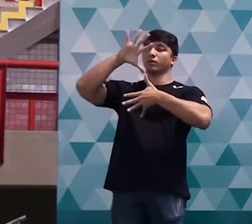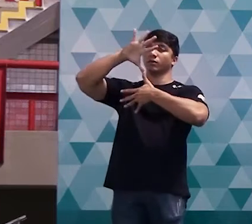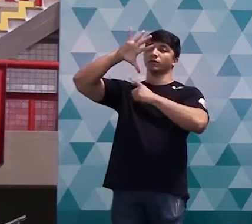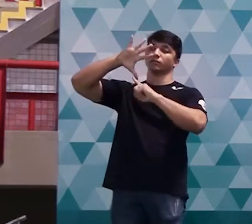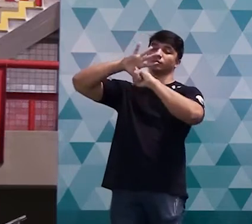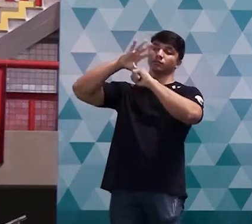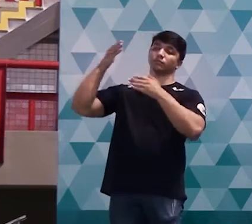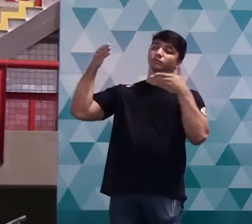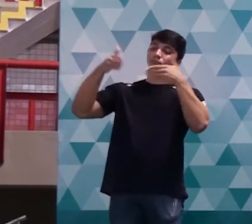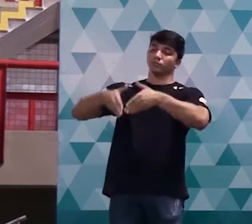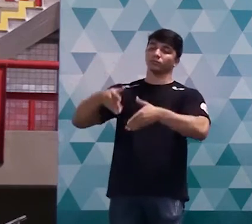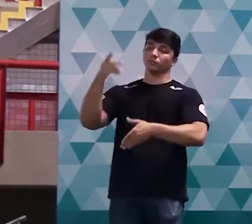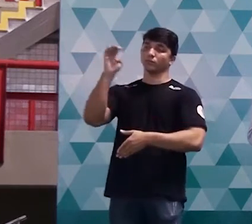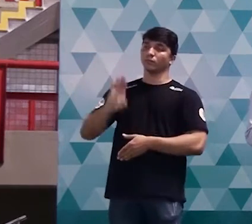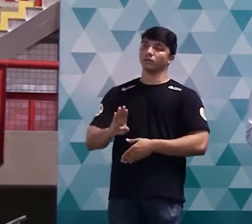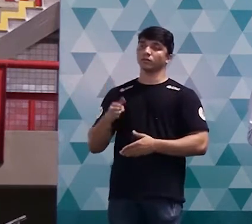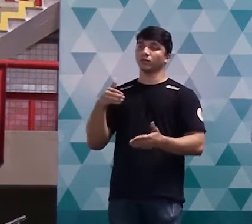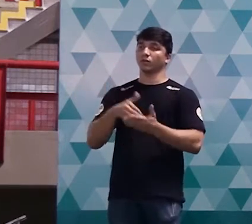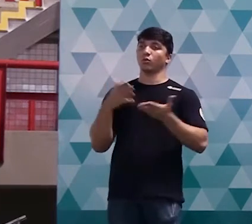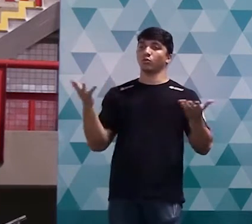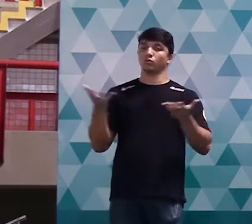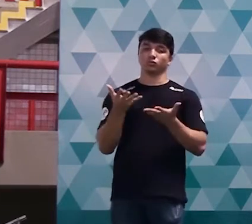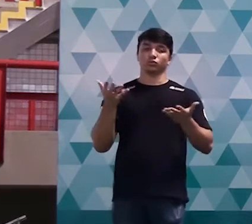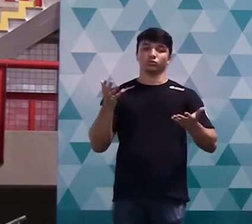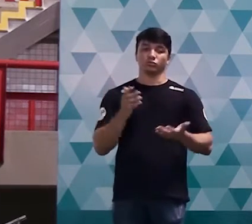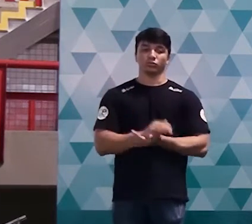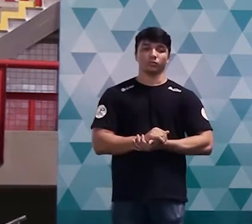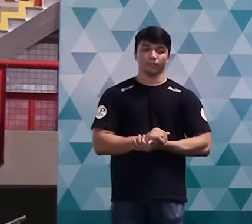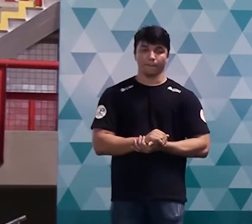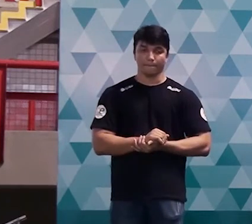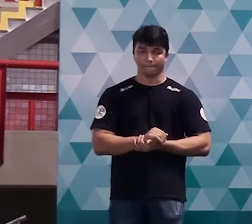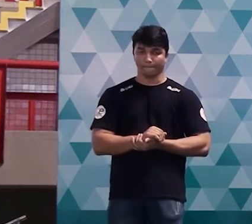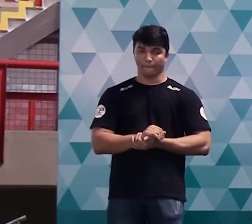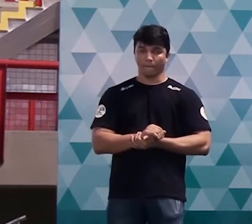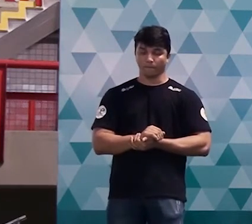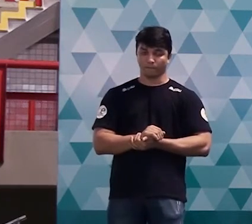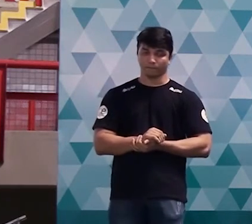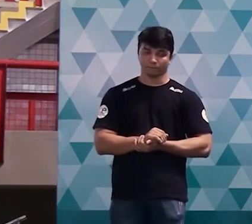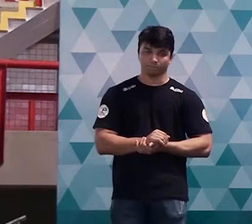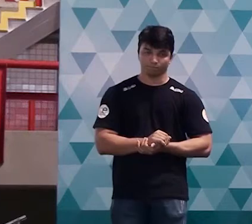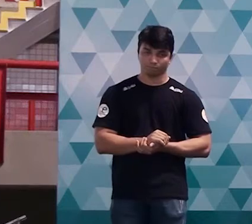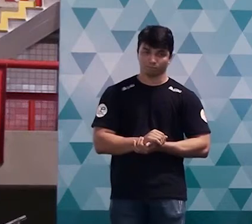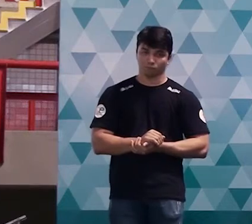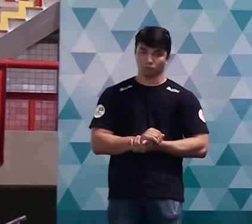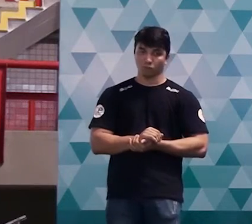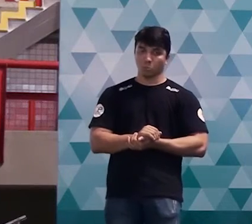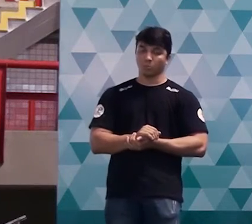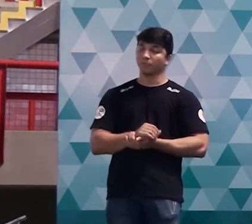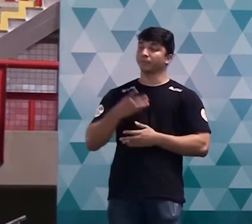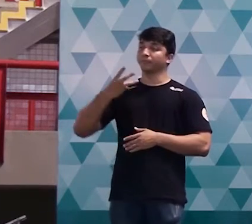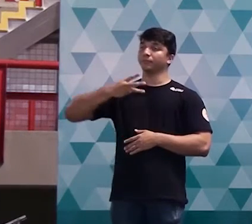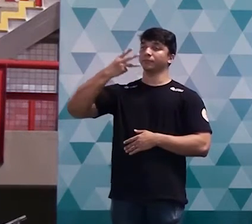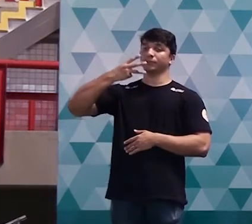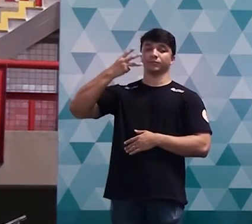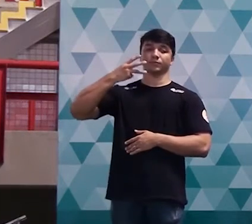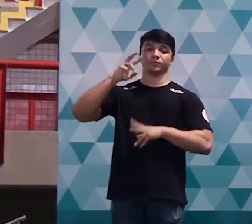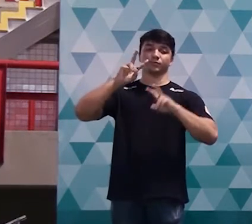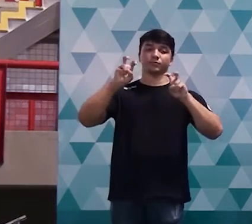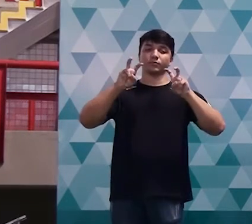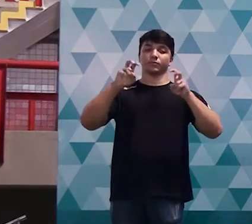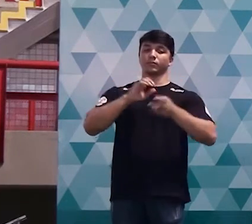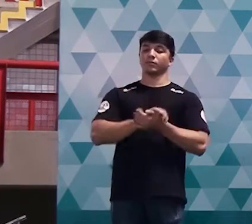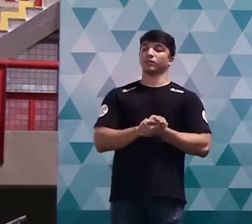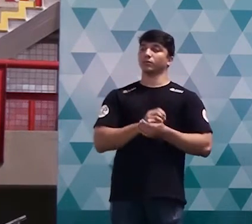o Brasil com tudo até os dias de hoje, né? Pois vamos lá. Então, para o nosso terceiro tema de hoje, vamos conversar